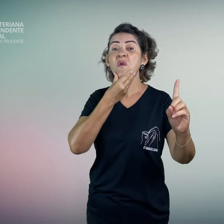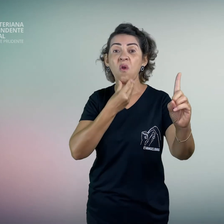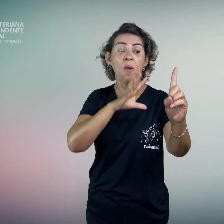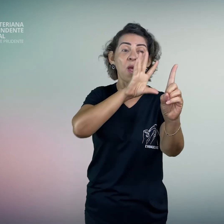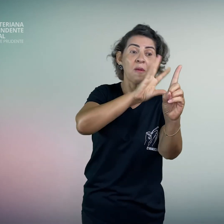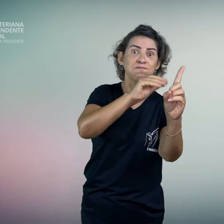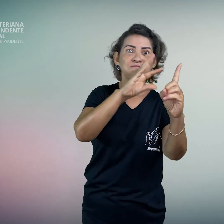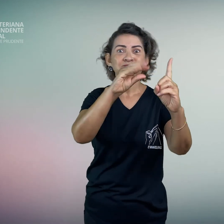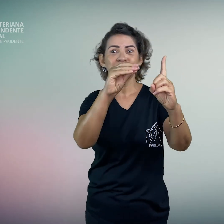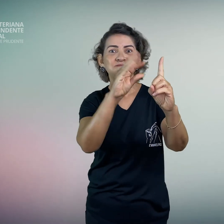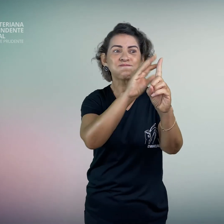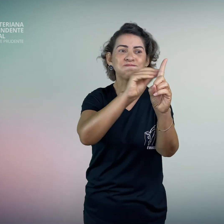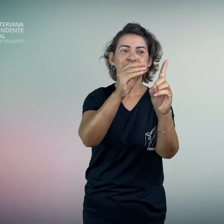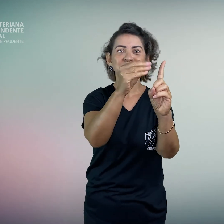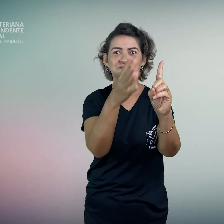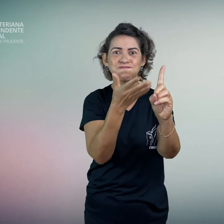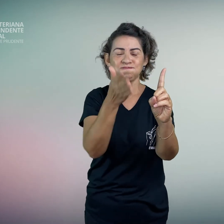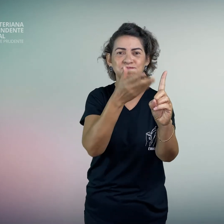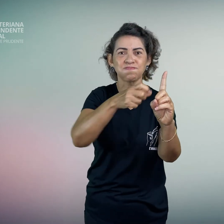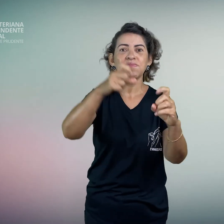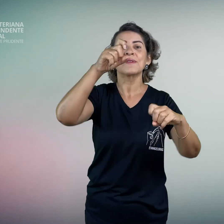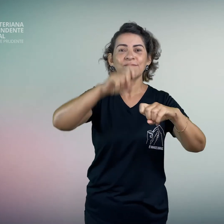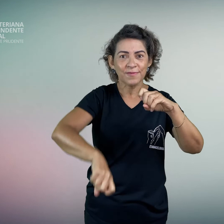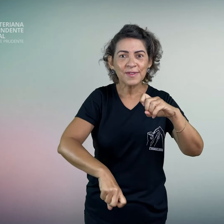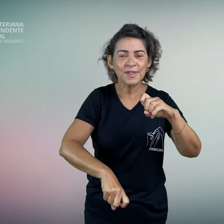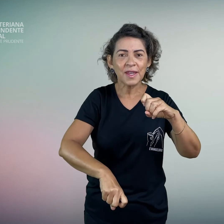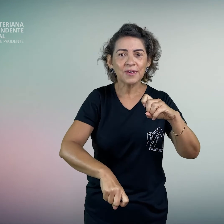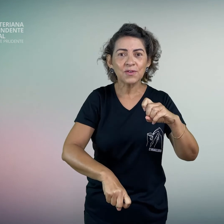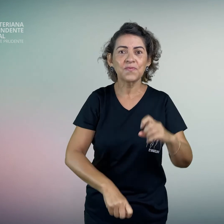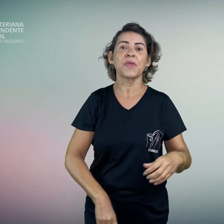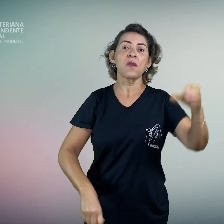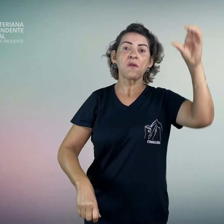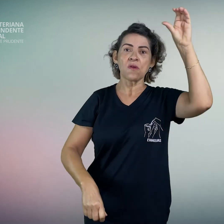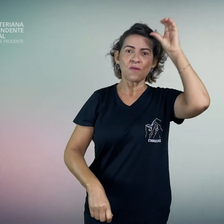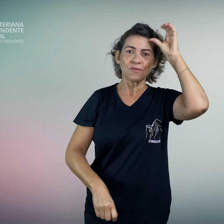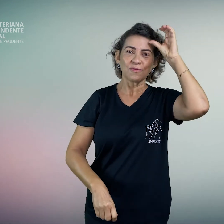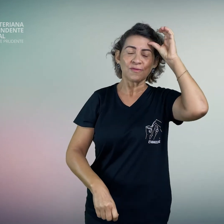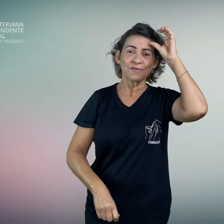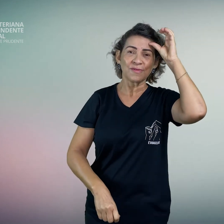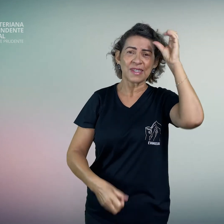oprimidos de inúmeras maneiras por Satanás, que os tem esmagado com suas